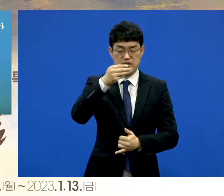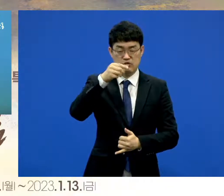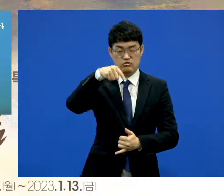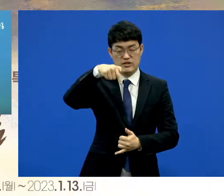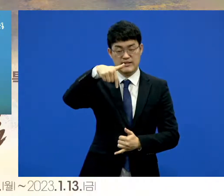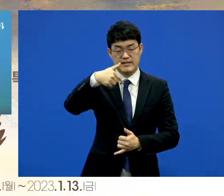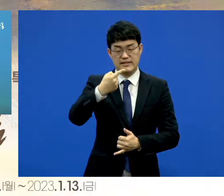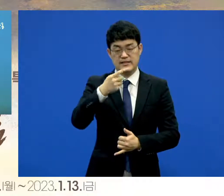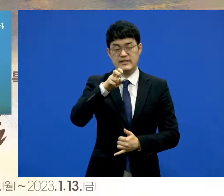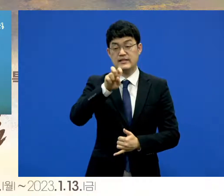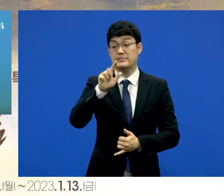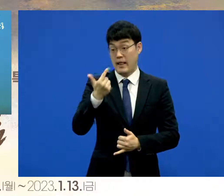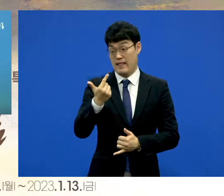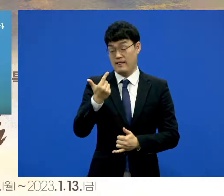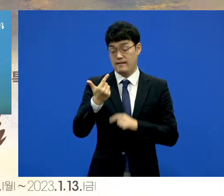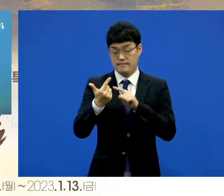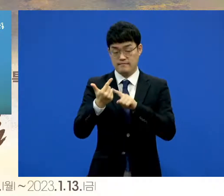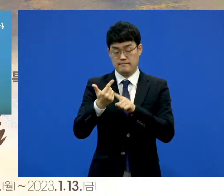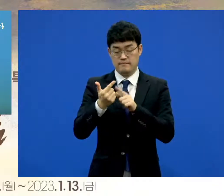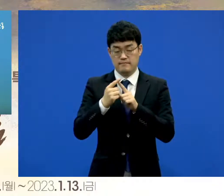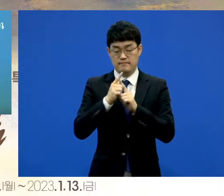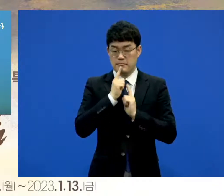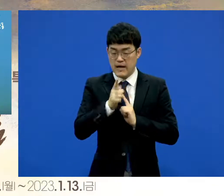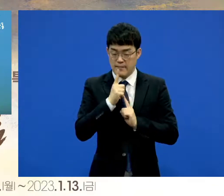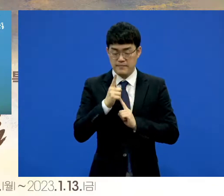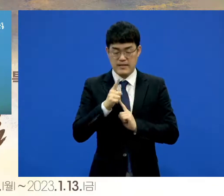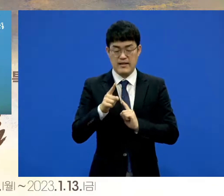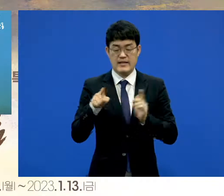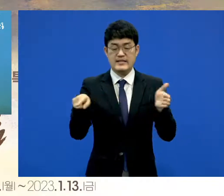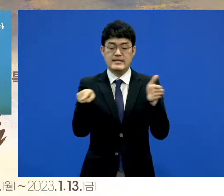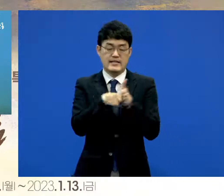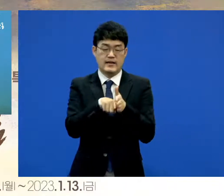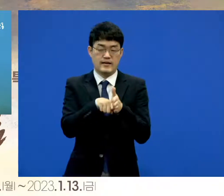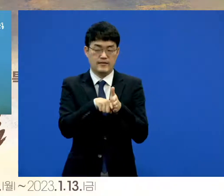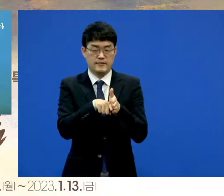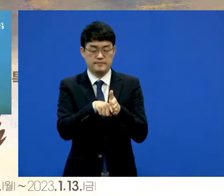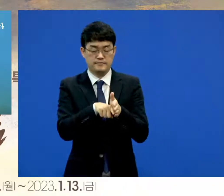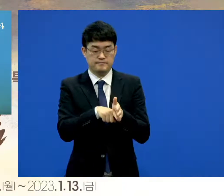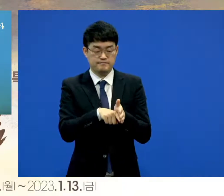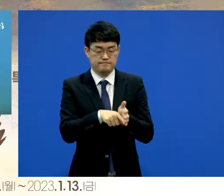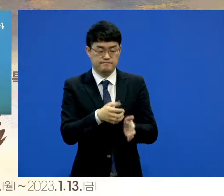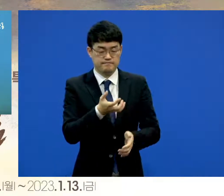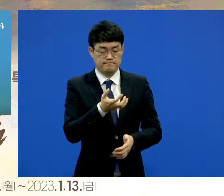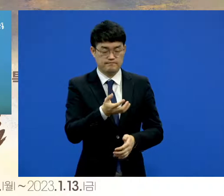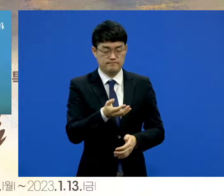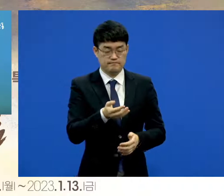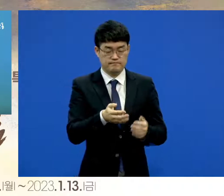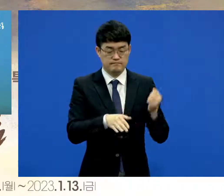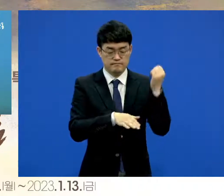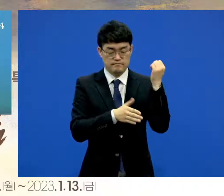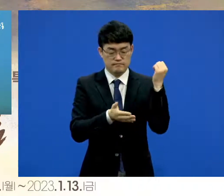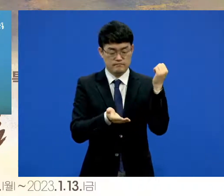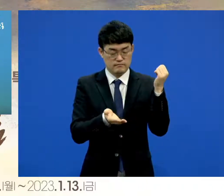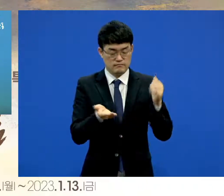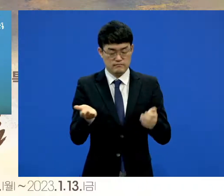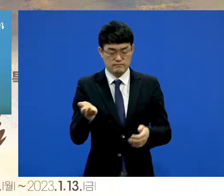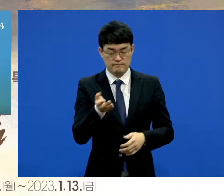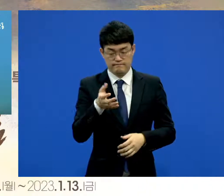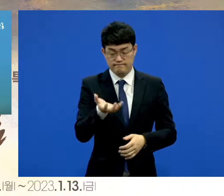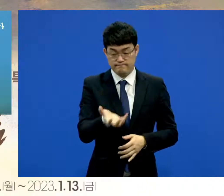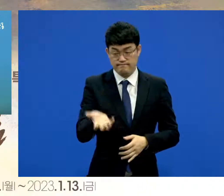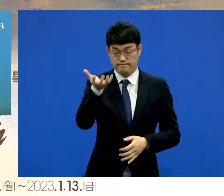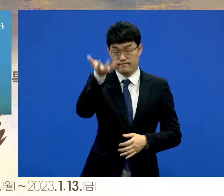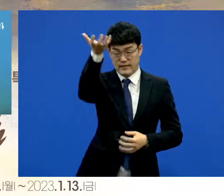출발 단계라. 출발 단계가 있죠, 누구에게나. 아직 방향이 정해지지 않은 시기예요. 그러나